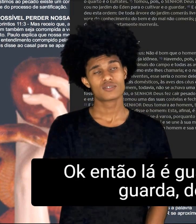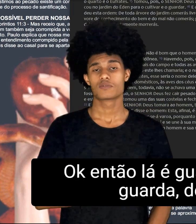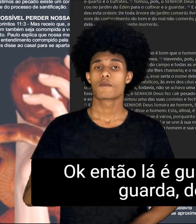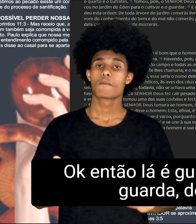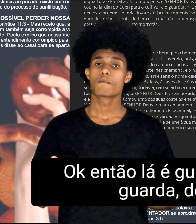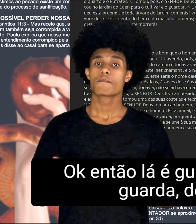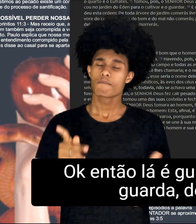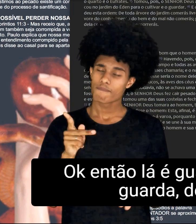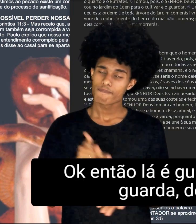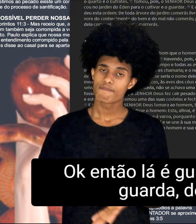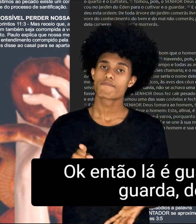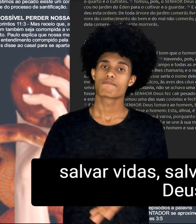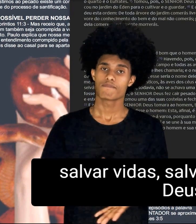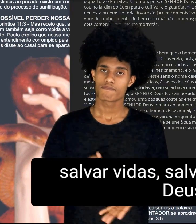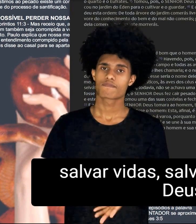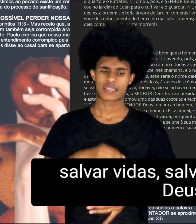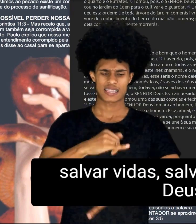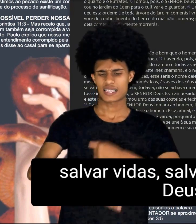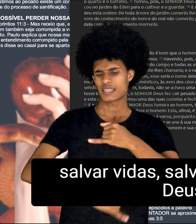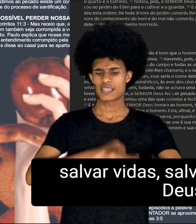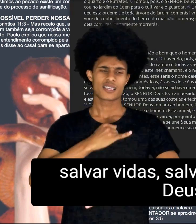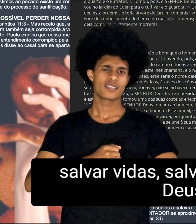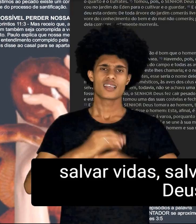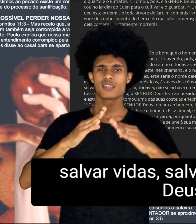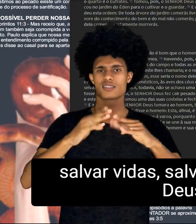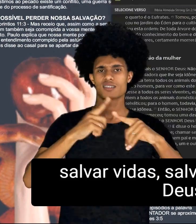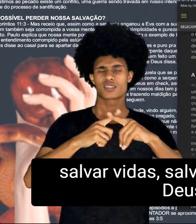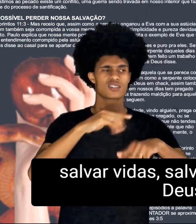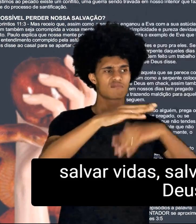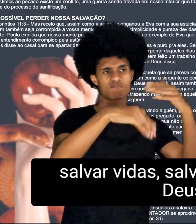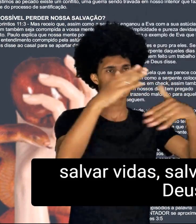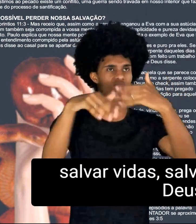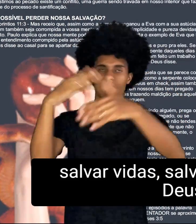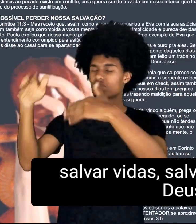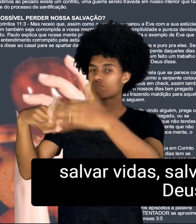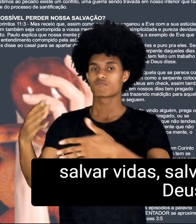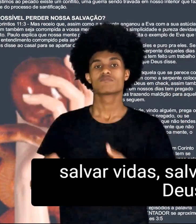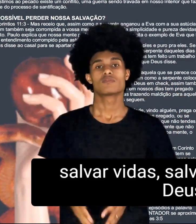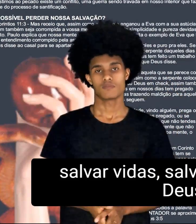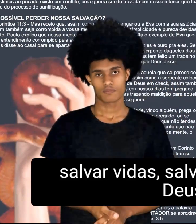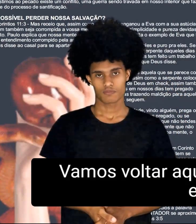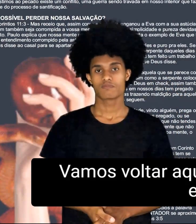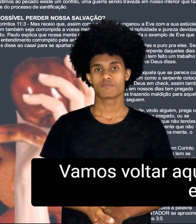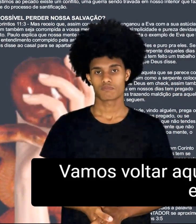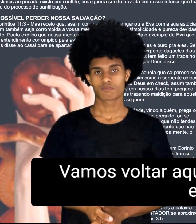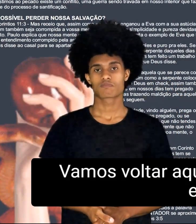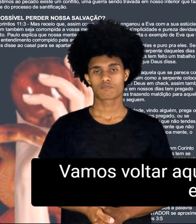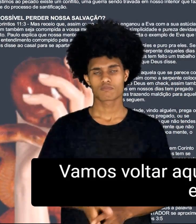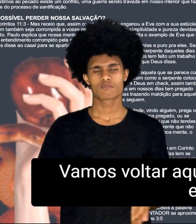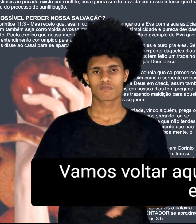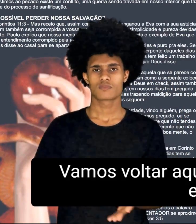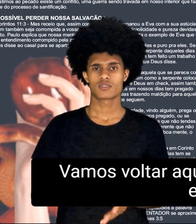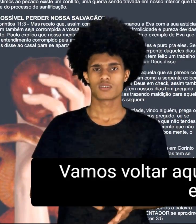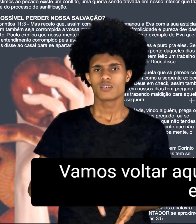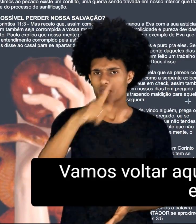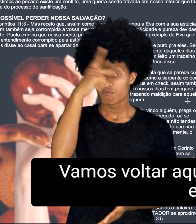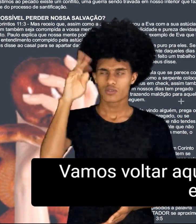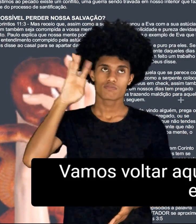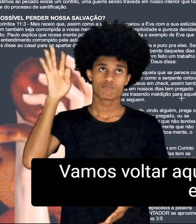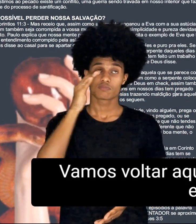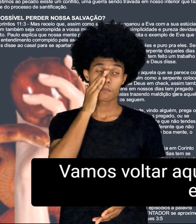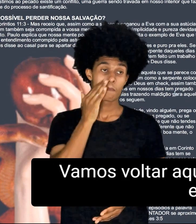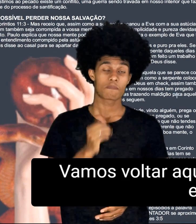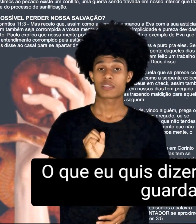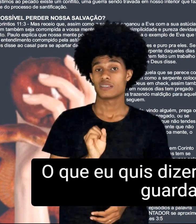de vigiar, de proteger, salvar vidas, salvaguardar. Então, o que Deus está falando aqui? Ó? Vamos voltar aqui para o estudo, você já vai entender